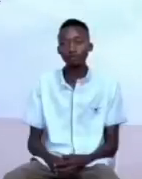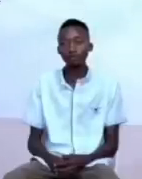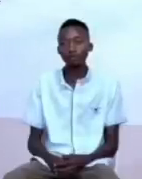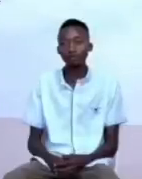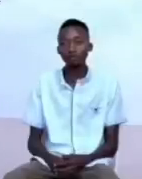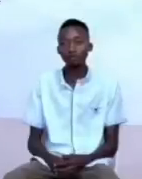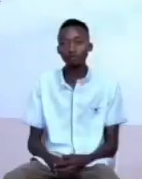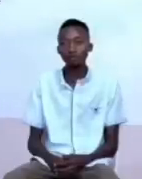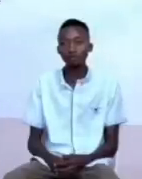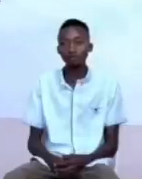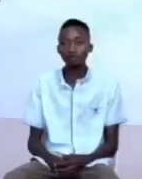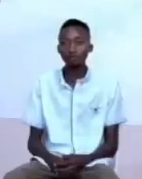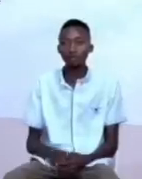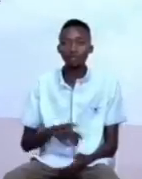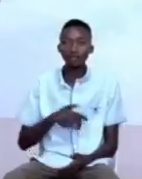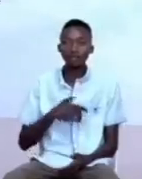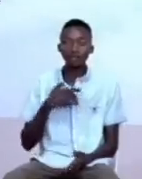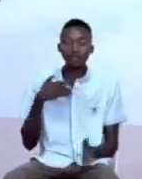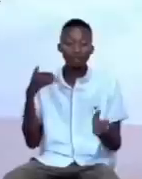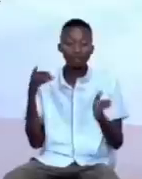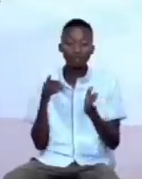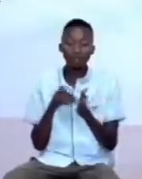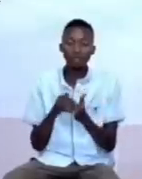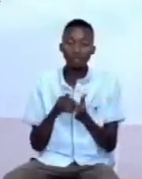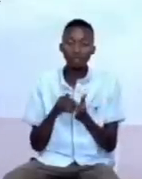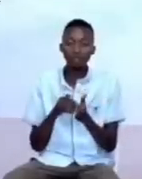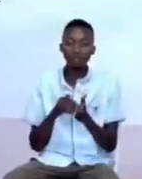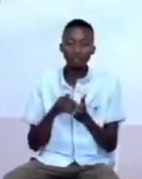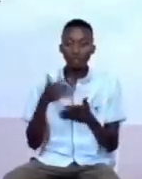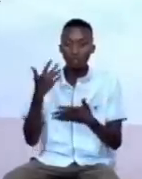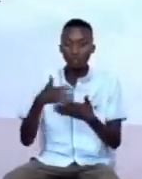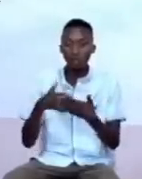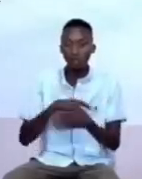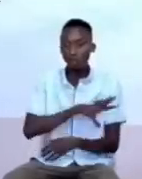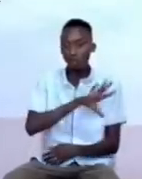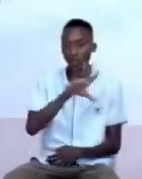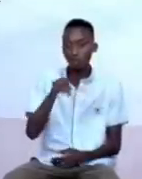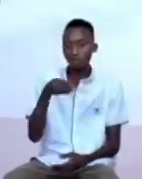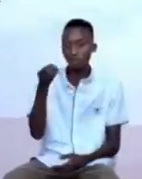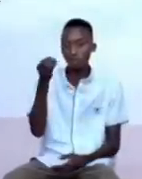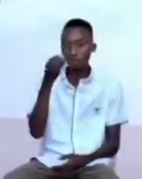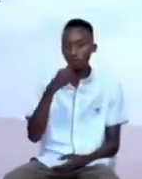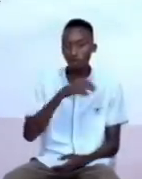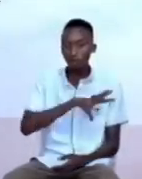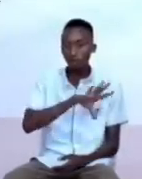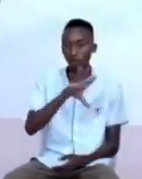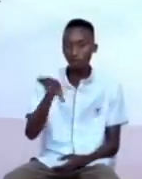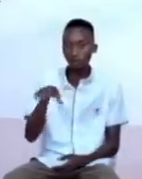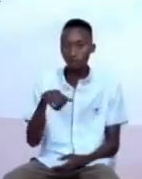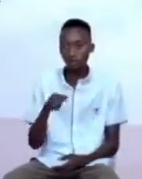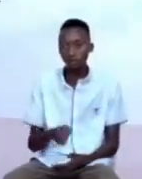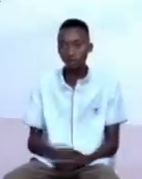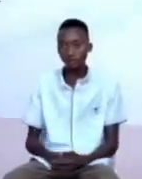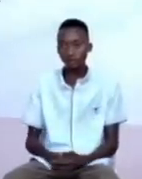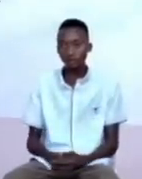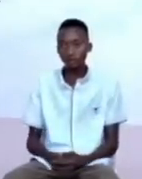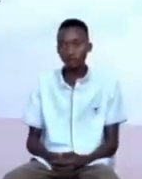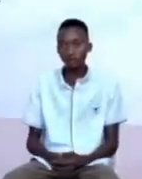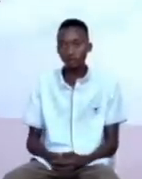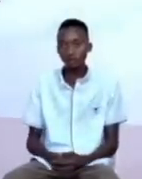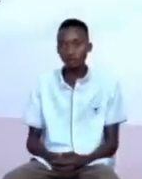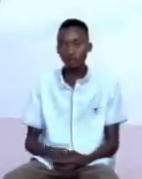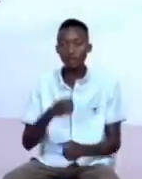Kale kadubasha kanashika hapa kabisa kabisa. Viwanda vyote vya vyakula unaovijua vio vya vinywaji yani wana